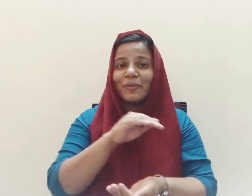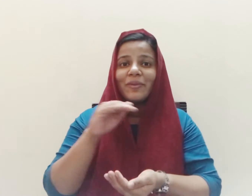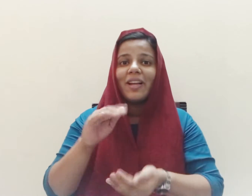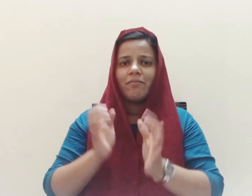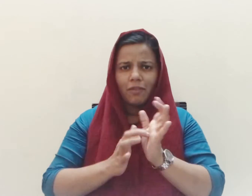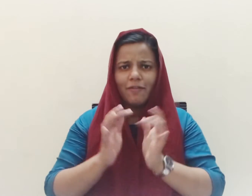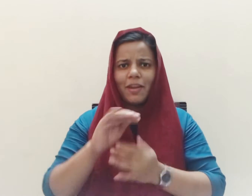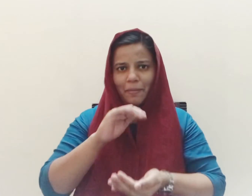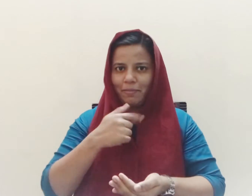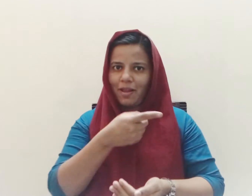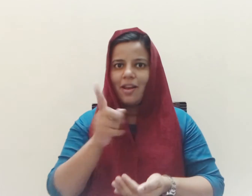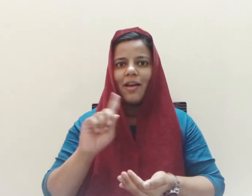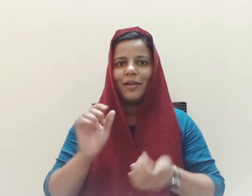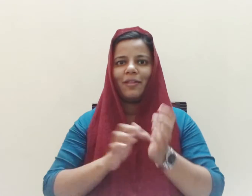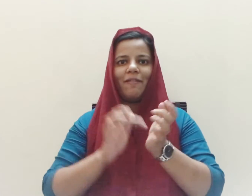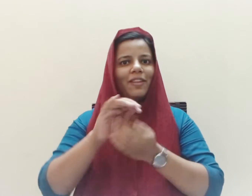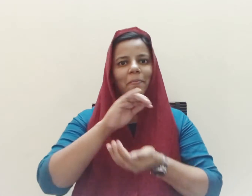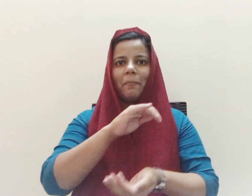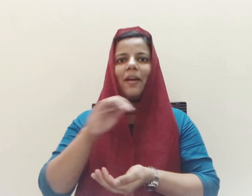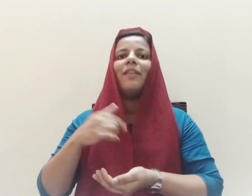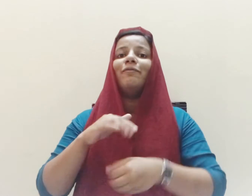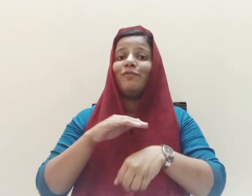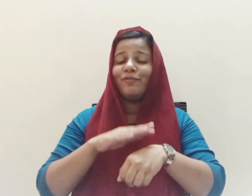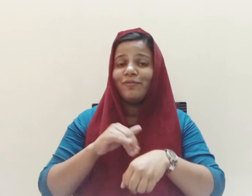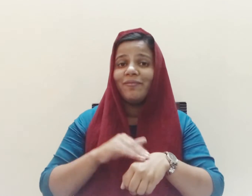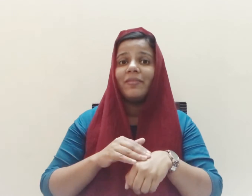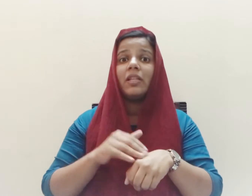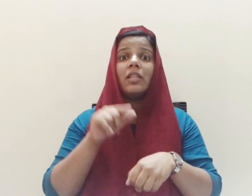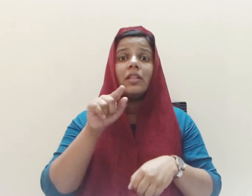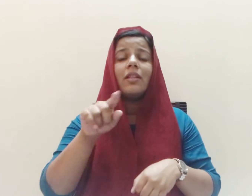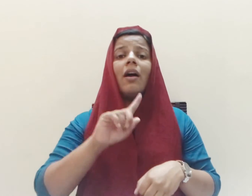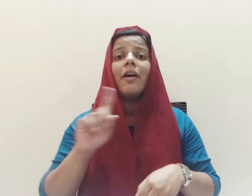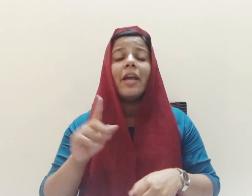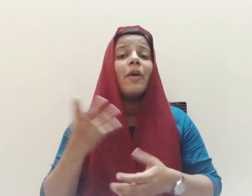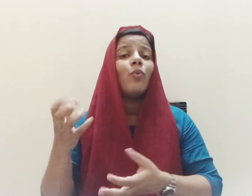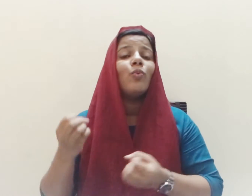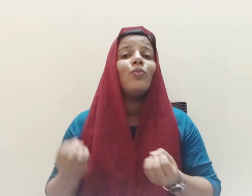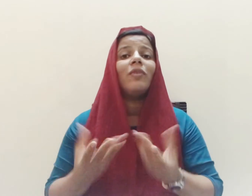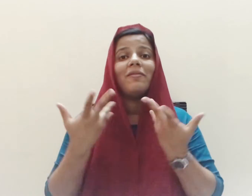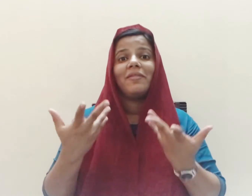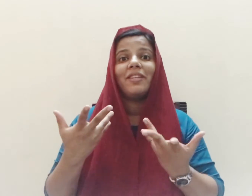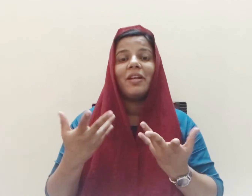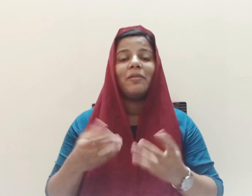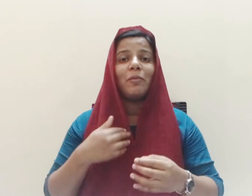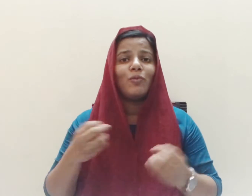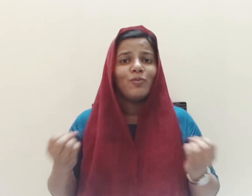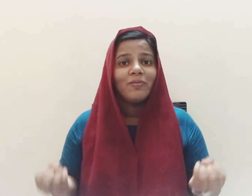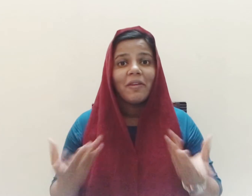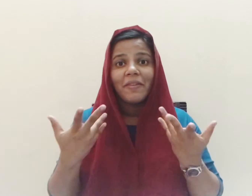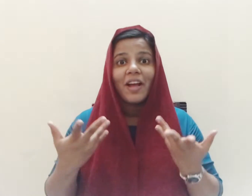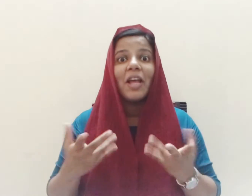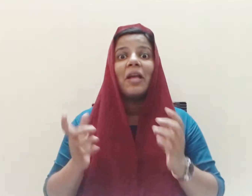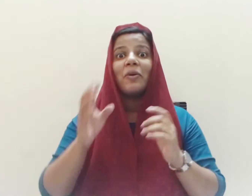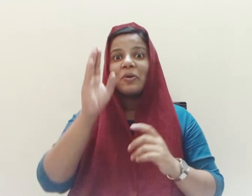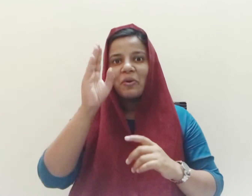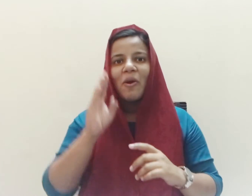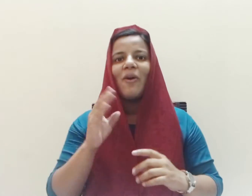അതായത് ദൈവമക്കളായ നമ്മളെ വിളിക്കുക, കുഞ്ഞുങ്ങളെ, നിങ്ങൾ ദൈവത്തിൽ നിന്നുള്ളവരാകുന്നു. നിങ്ങളുടെ ഒറിജിൻ എവിടുന്ന? ദൈവത്തിൽ